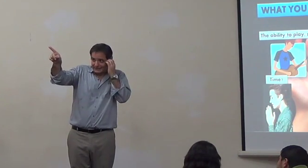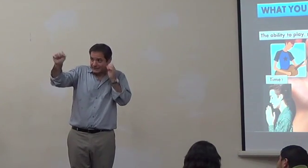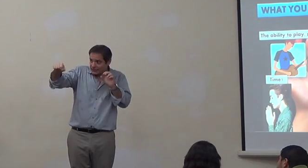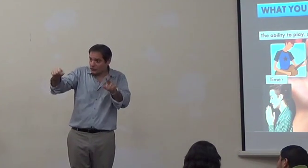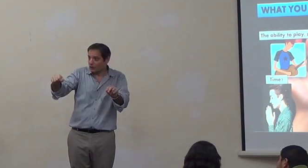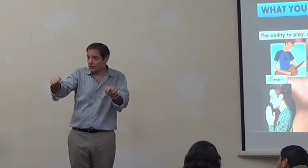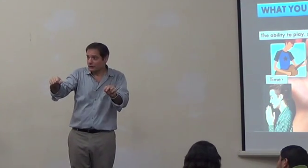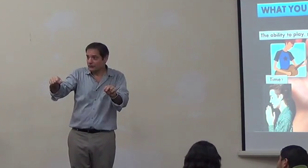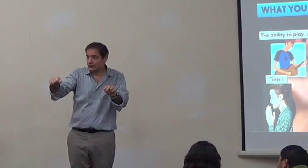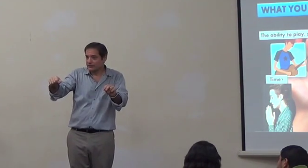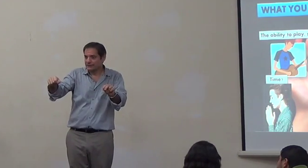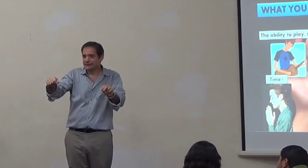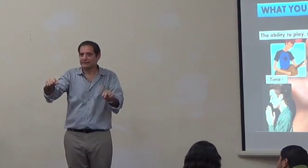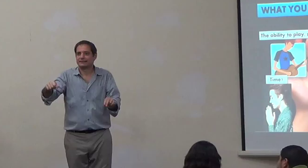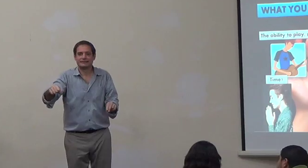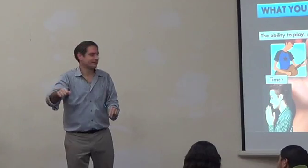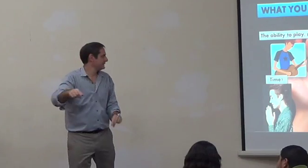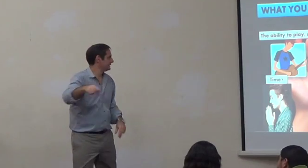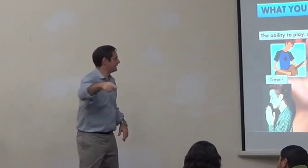¿Sí o no?